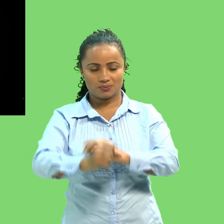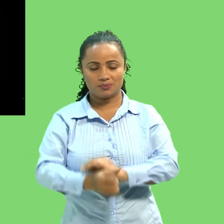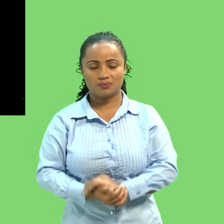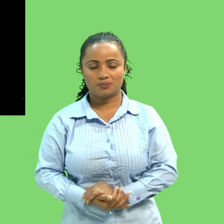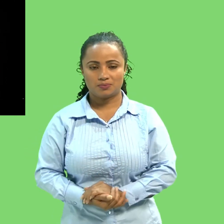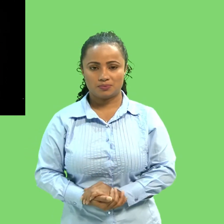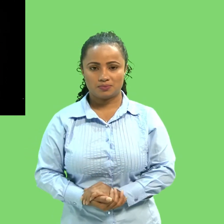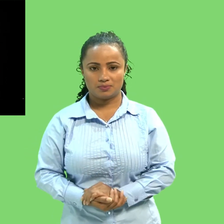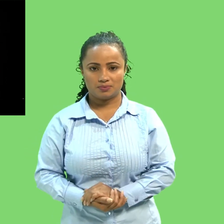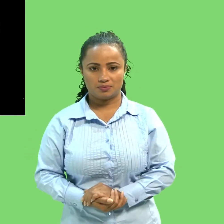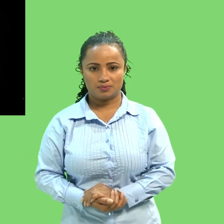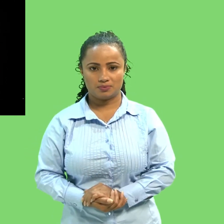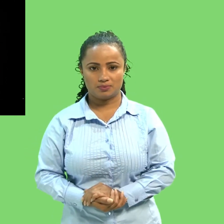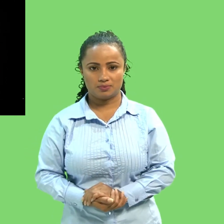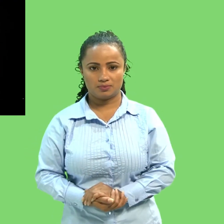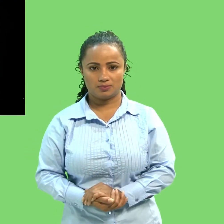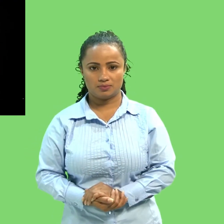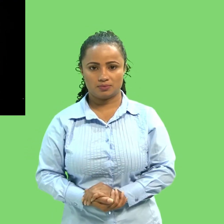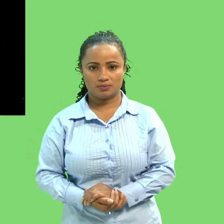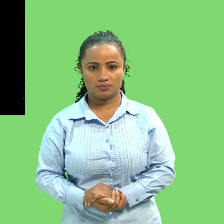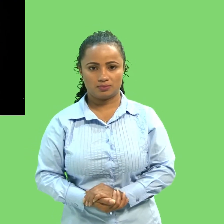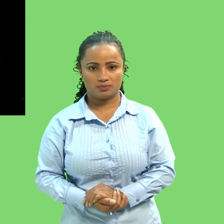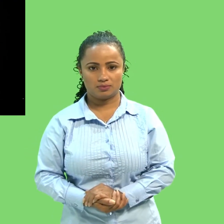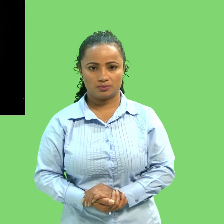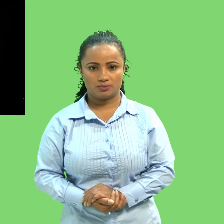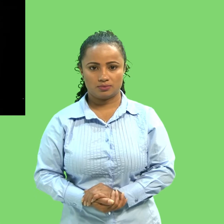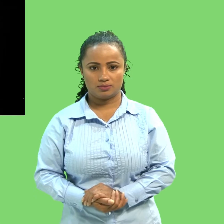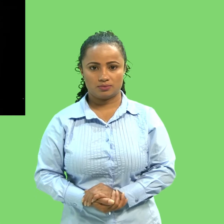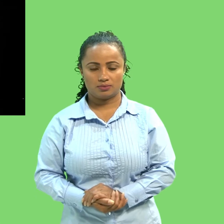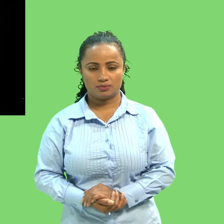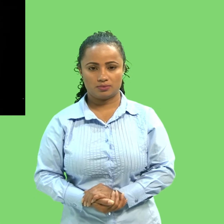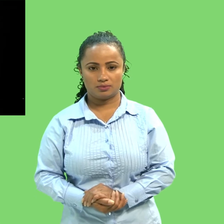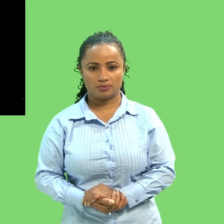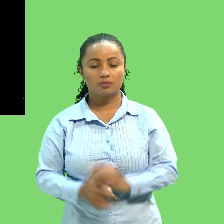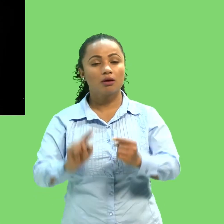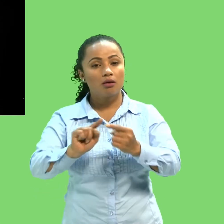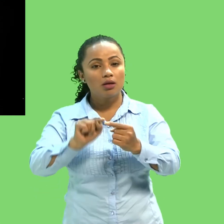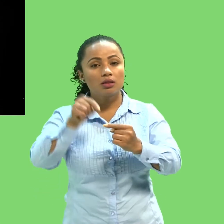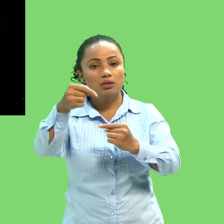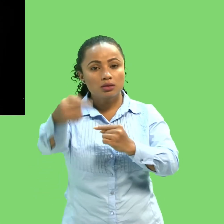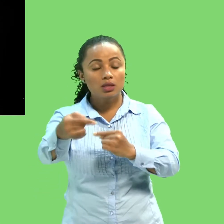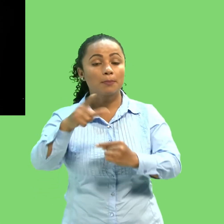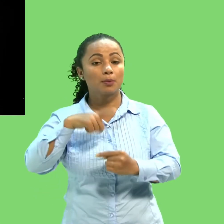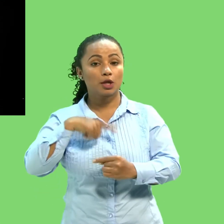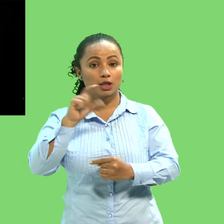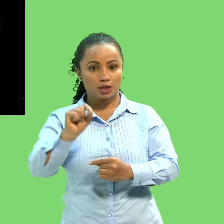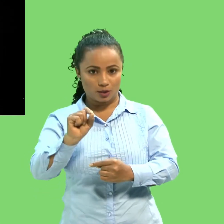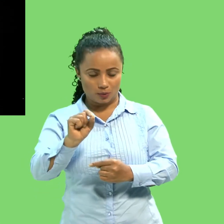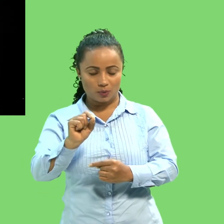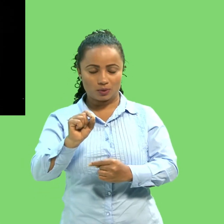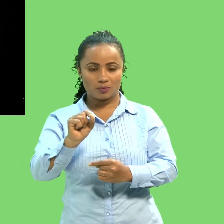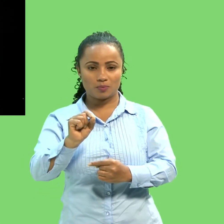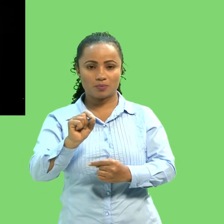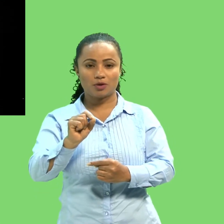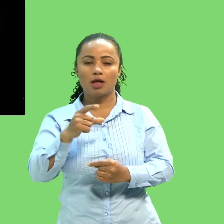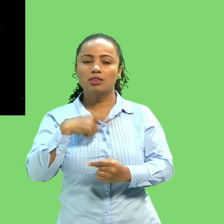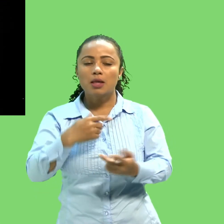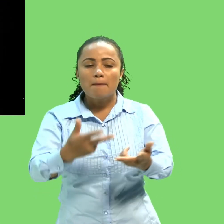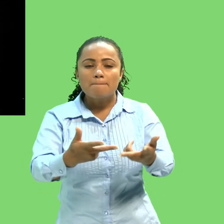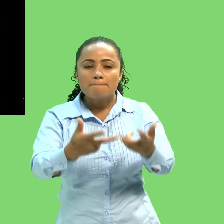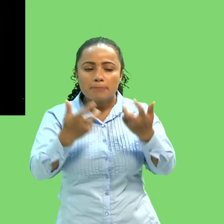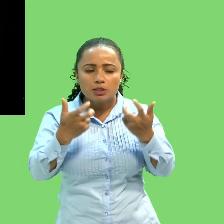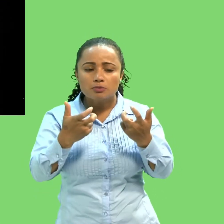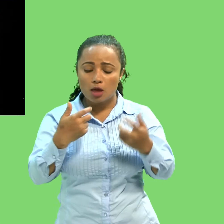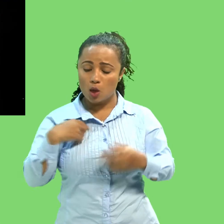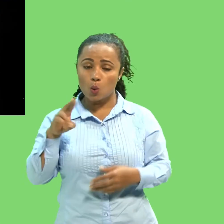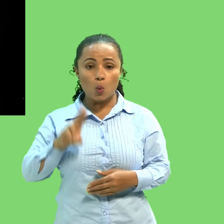Tá? Depois teremos aqui a volta, né, para situações